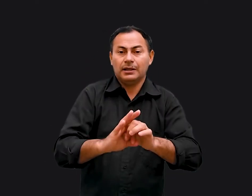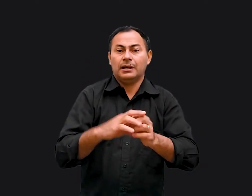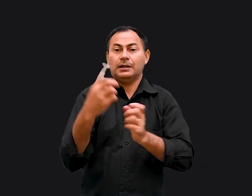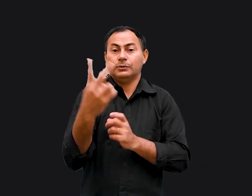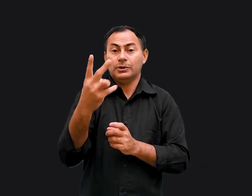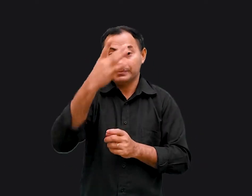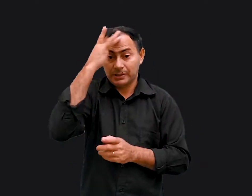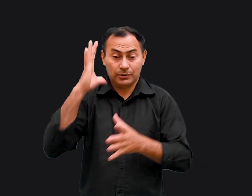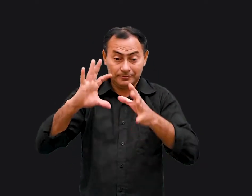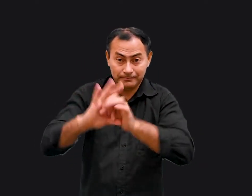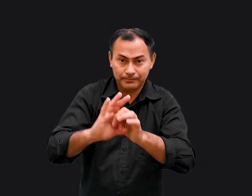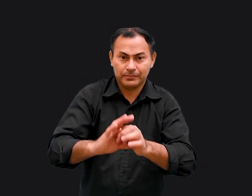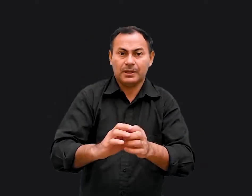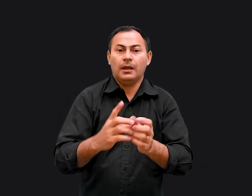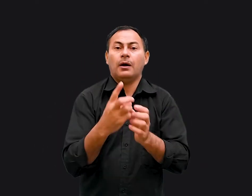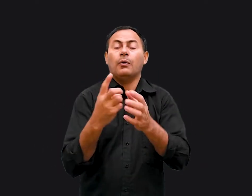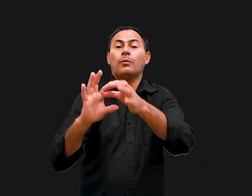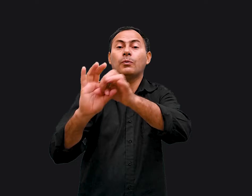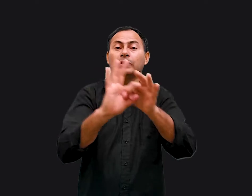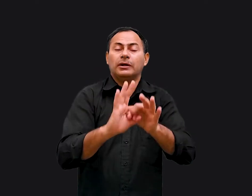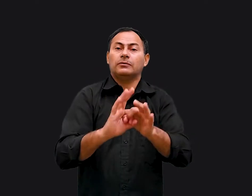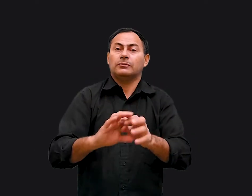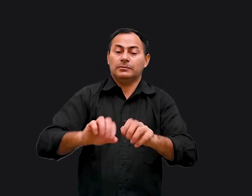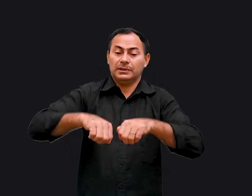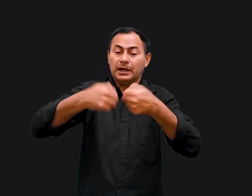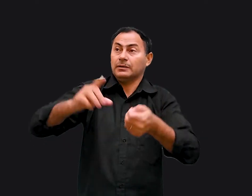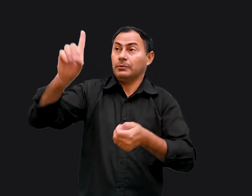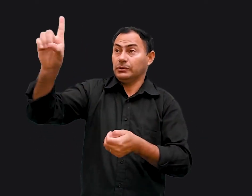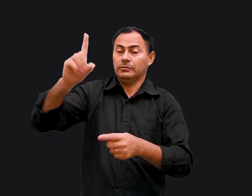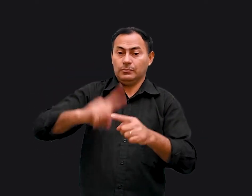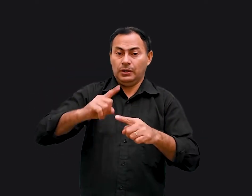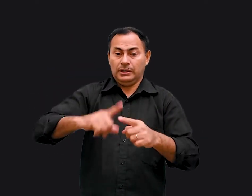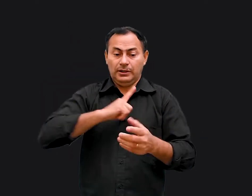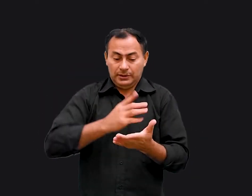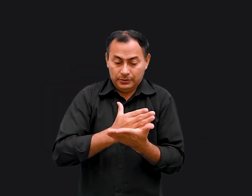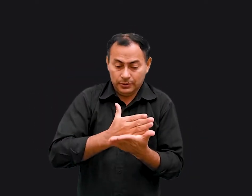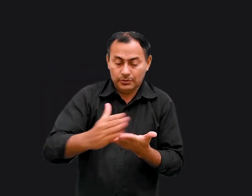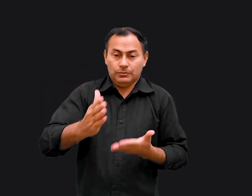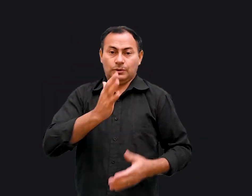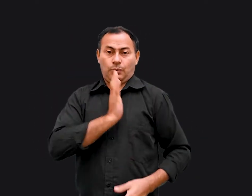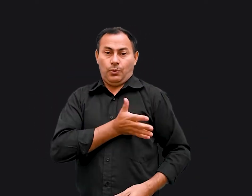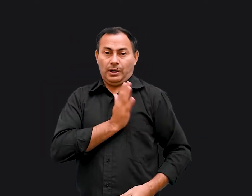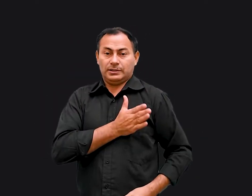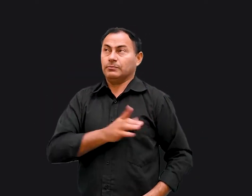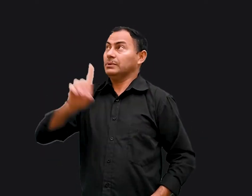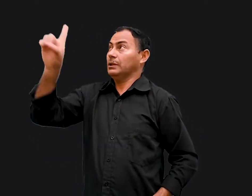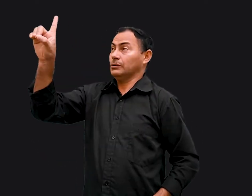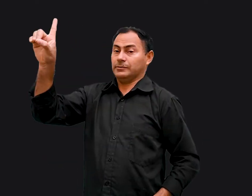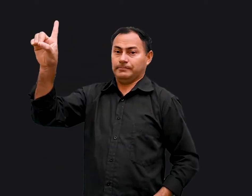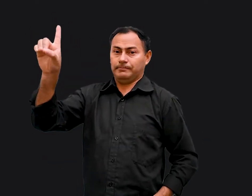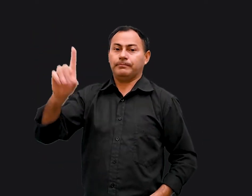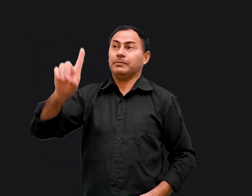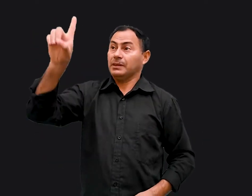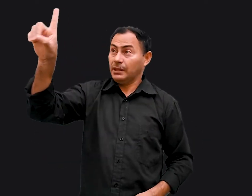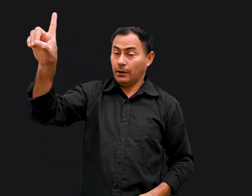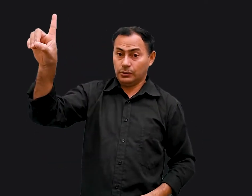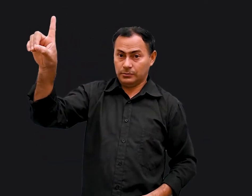duas pessoas é uma união providencial, porque teve origem no coração de Deus. Deus os